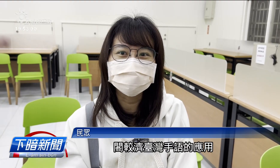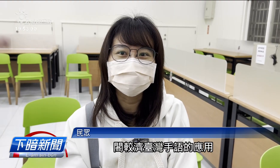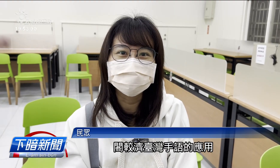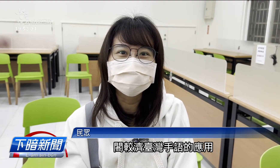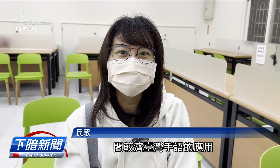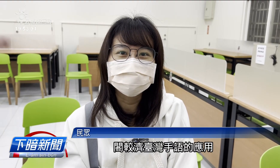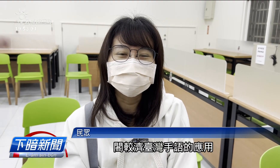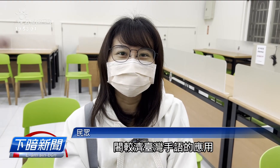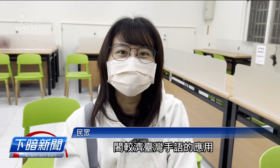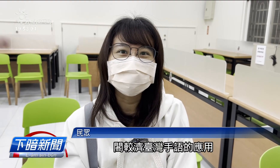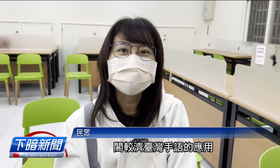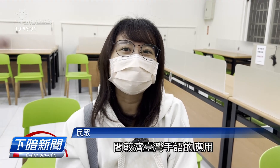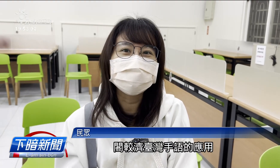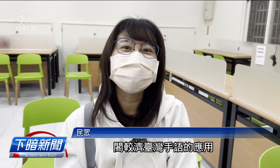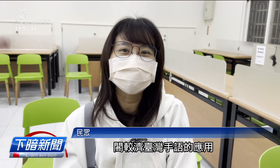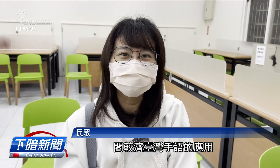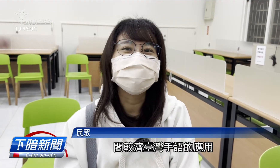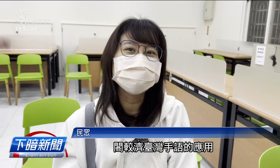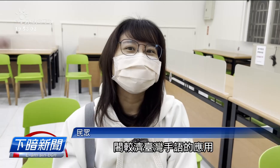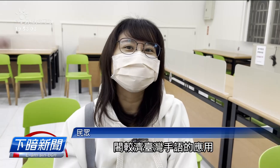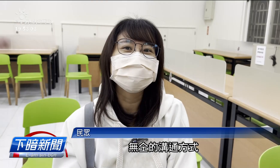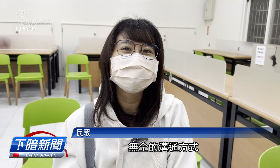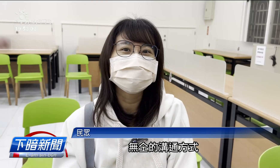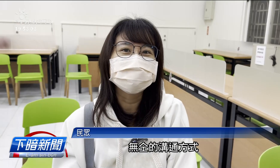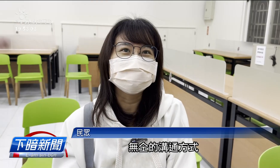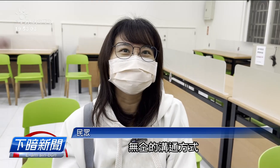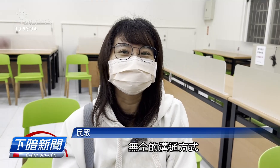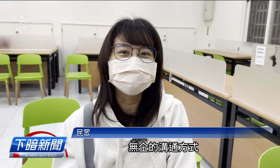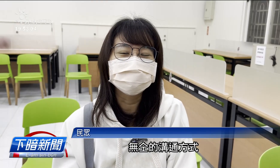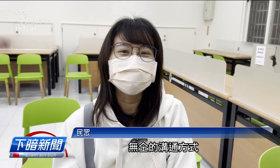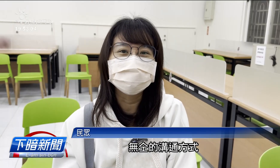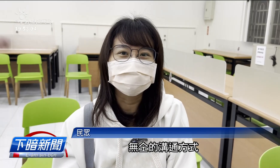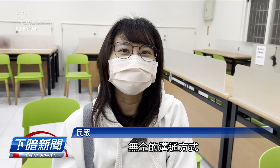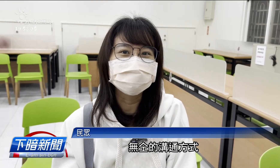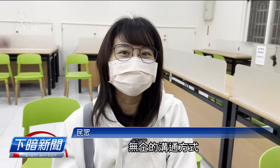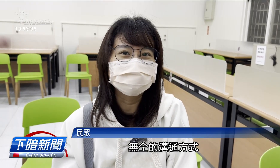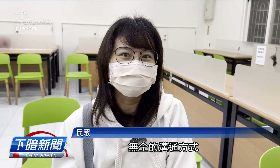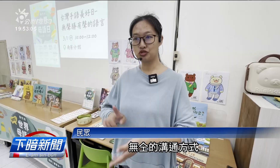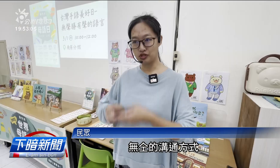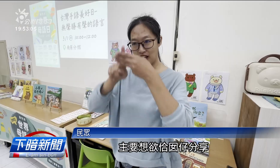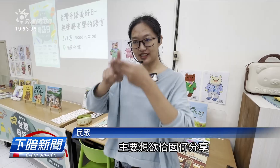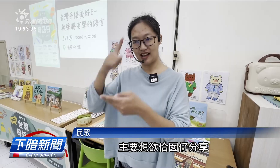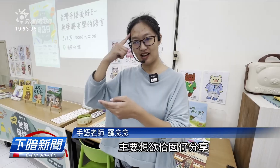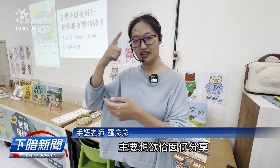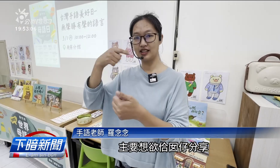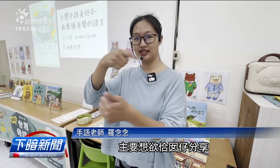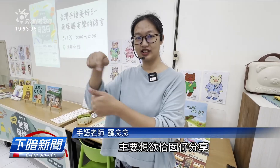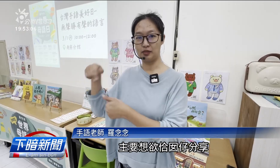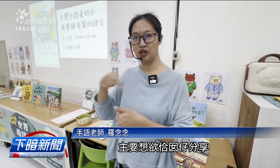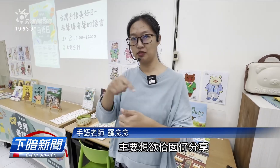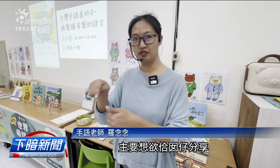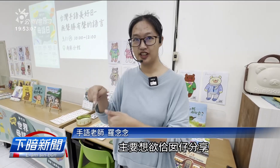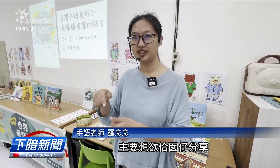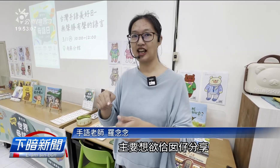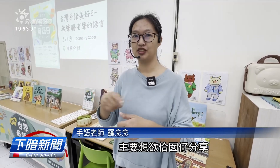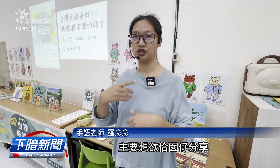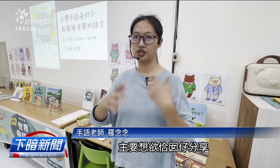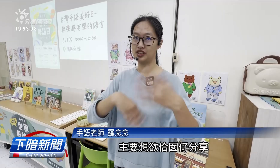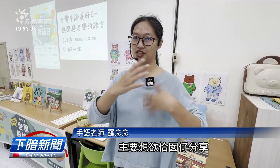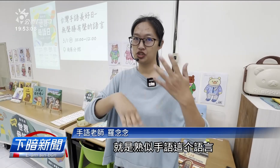语，更多台湾手语的运用。然后不同的沟通方式， 主要想要跟小朋友们分享的就是认识